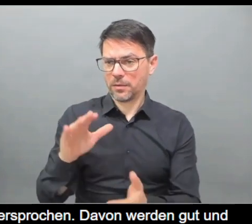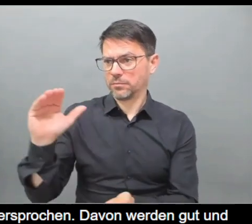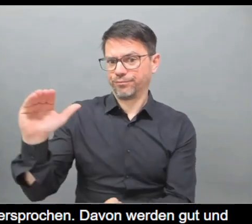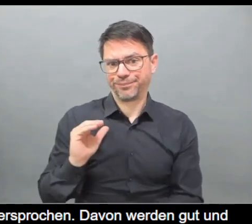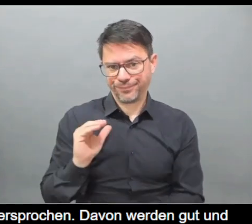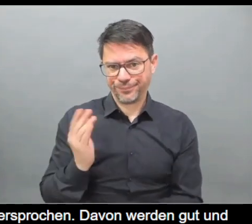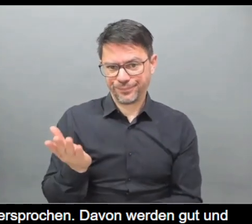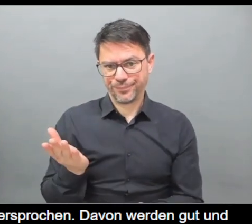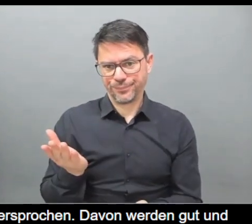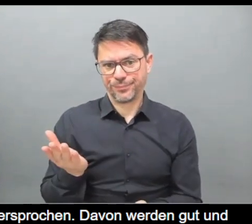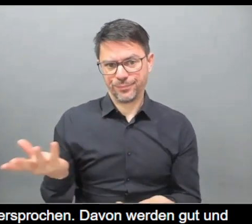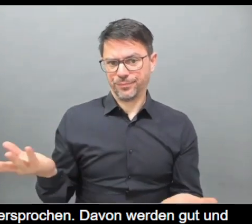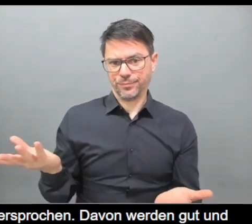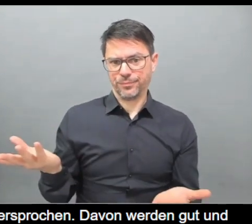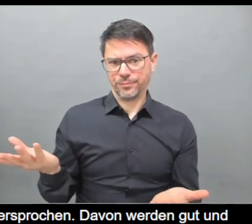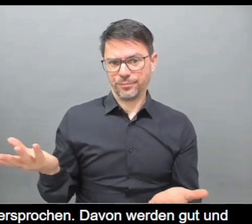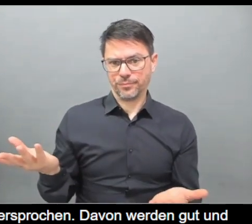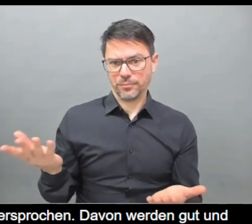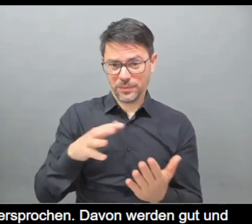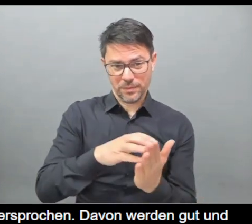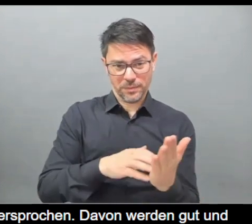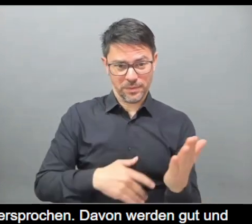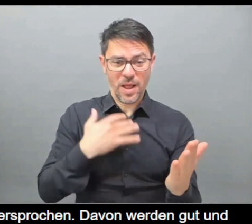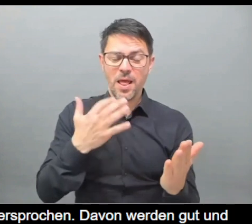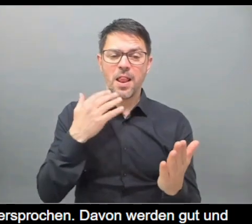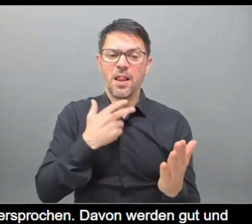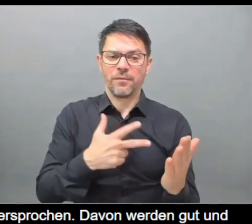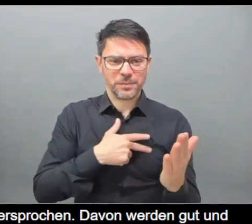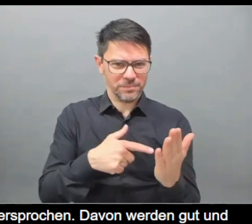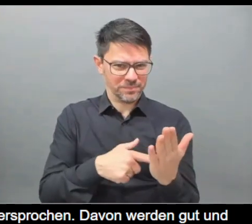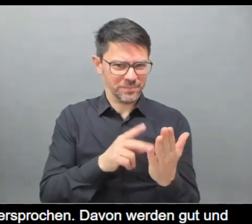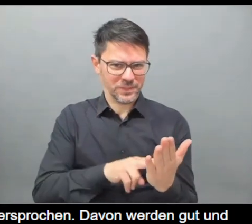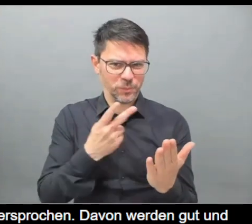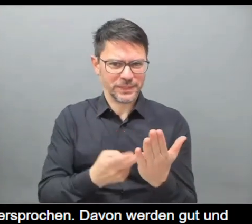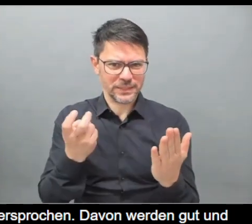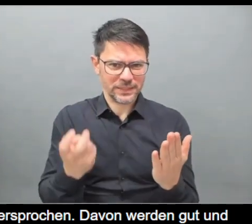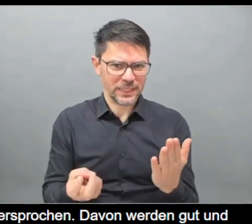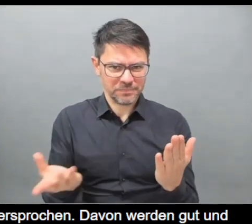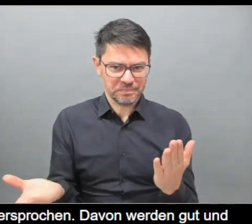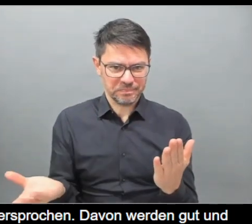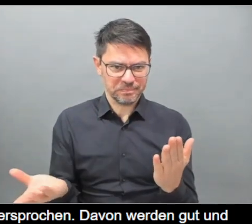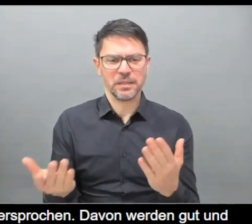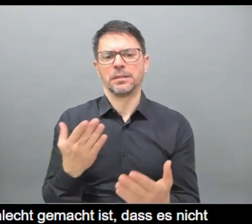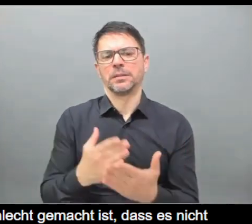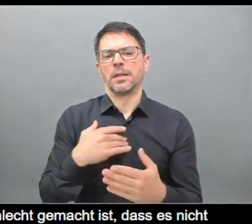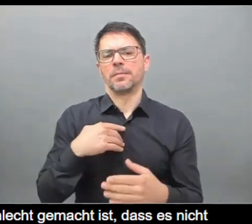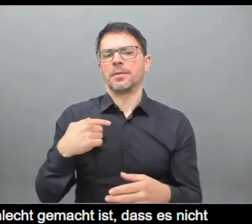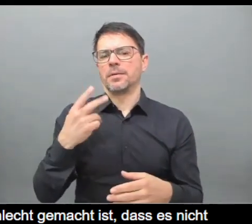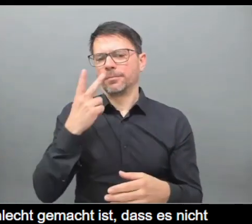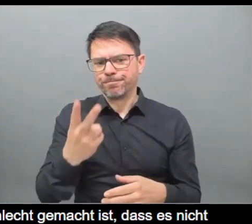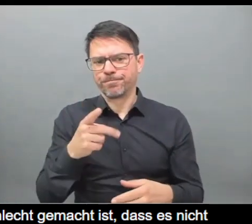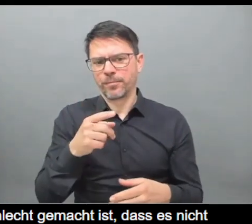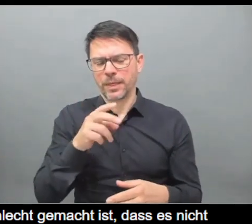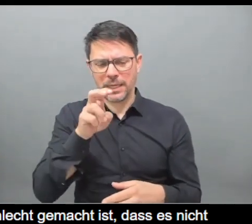Und da bin ich auch dankbar, dass wir dort nach unserer Sicht das Gehör gefunden haben. Dankeschön. Vielen Dank.